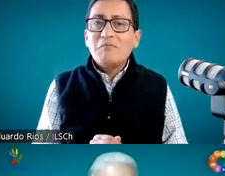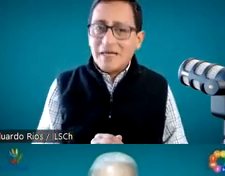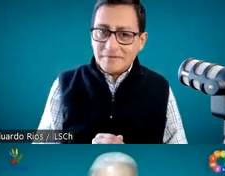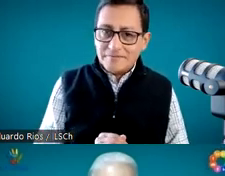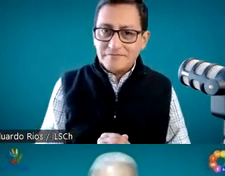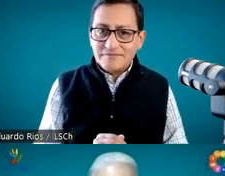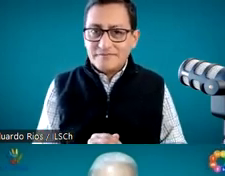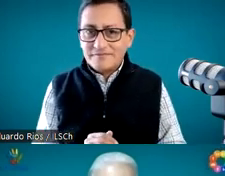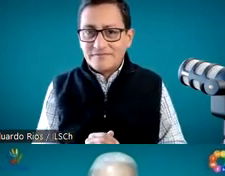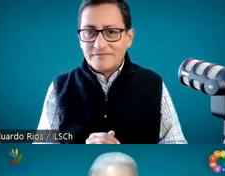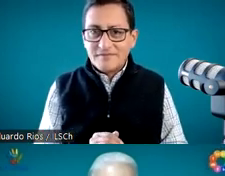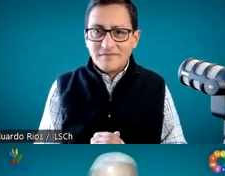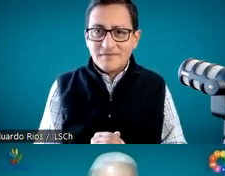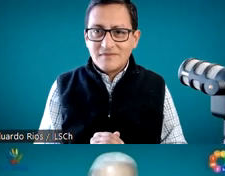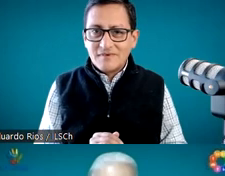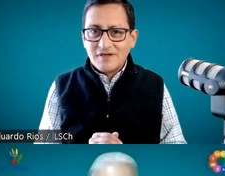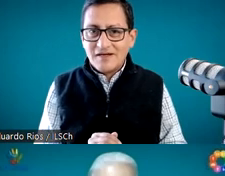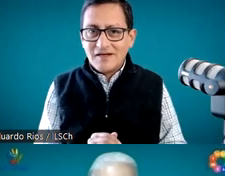hablamos del pan.